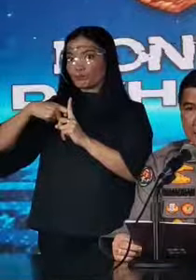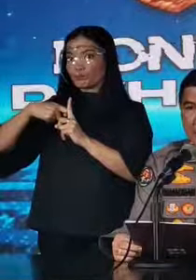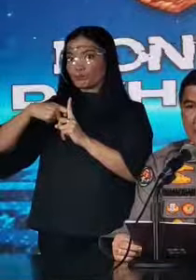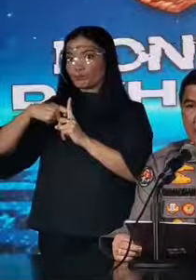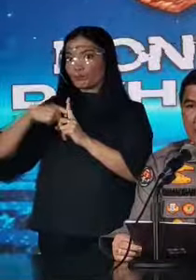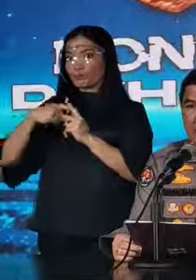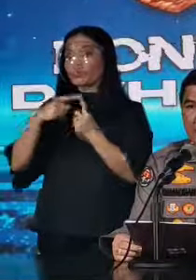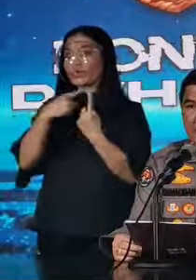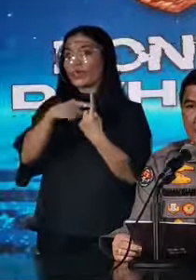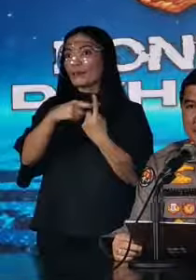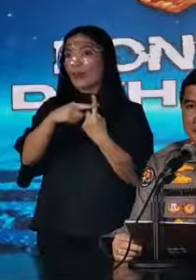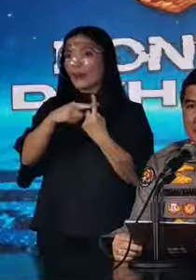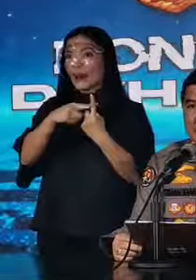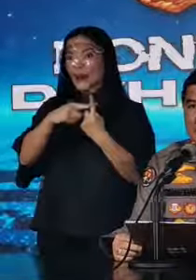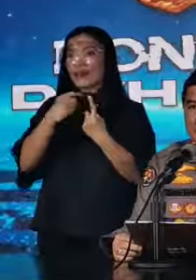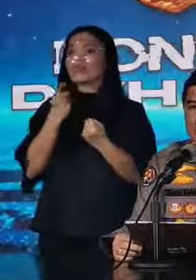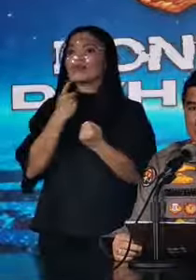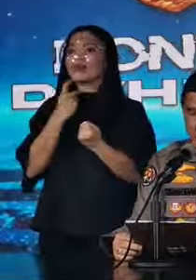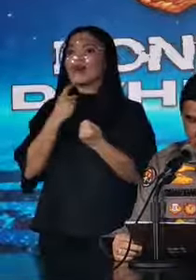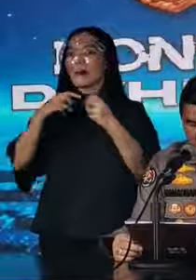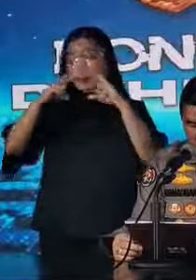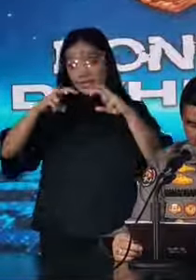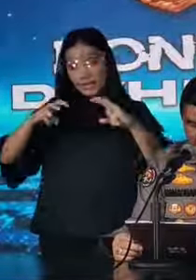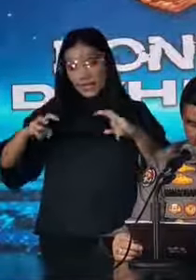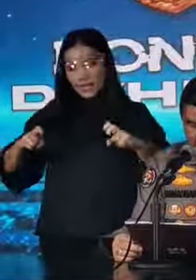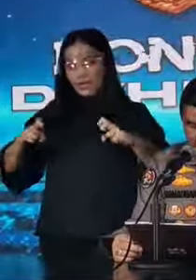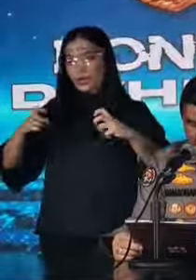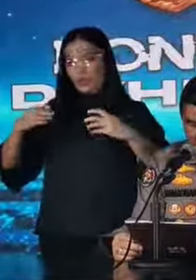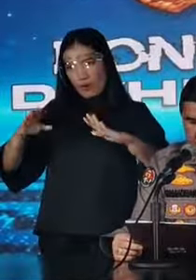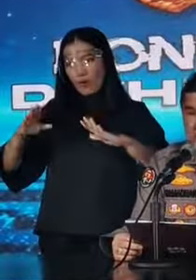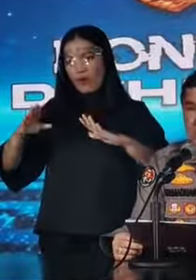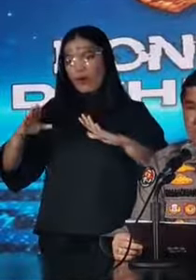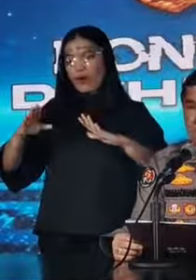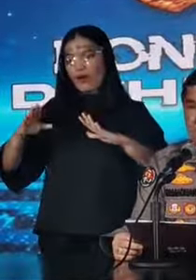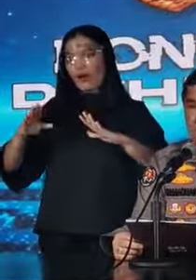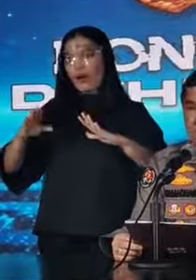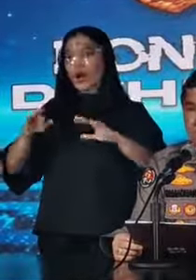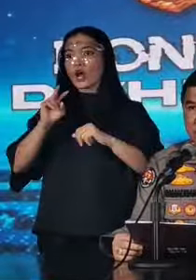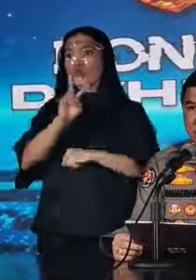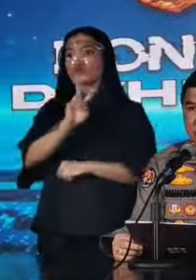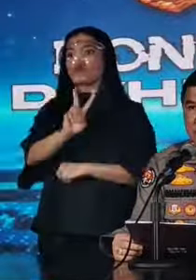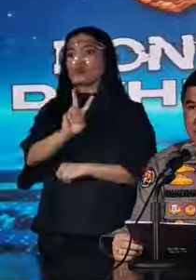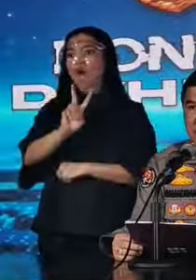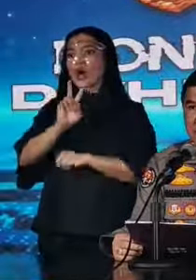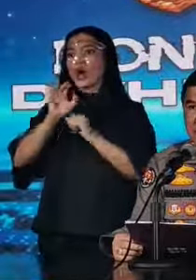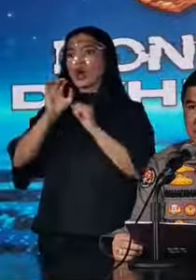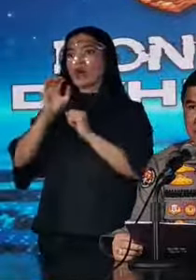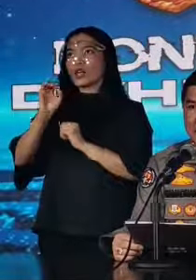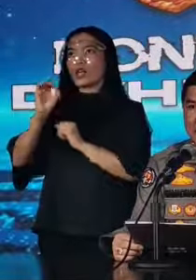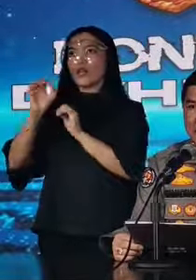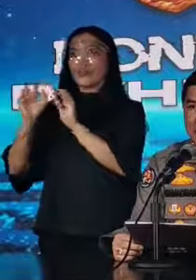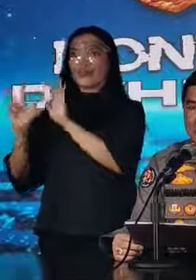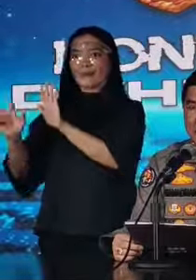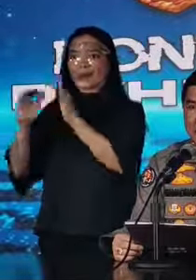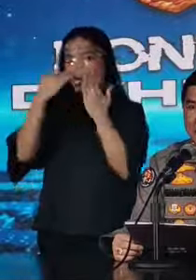pertama adalah penyelidikan. Telah dilakukan penyelidikan sebanyak 208